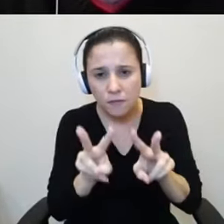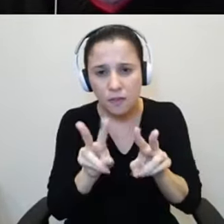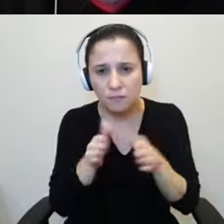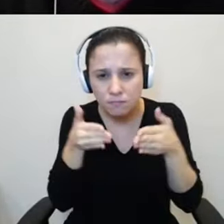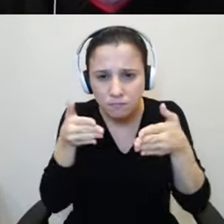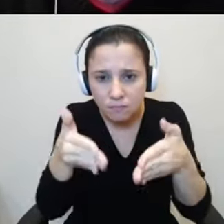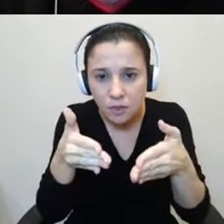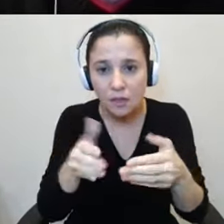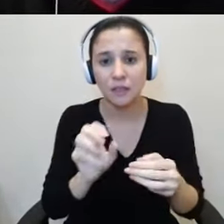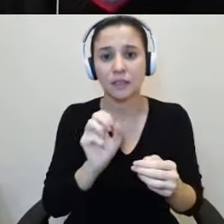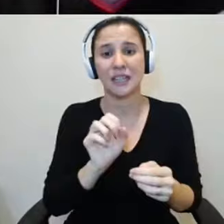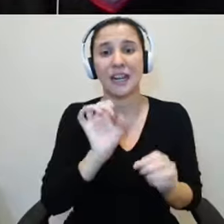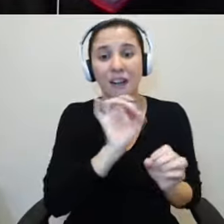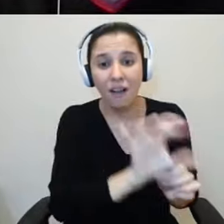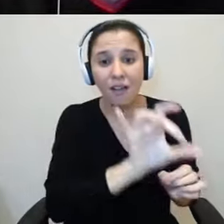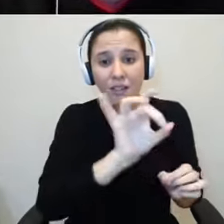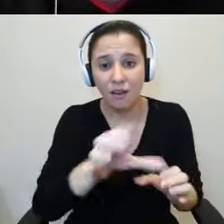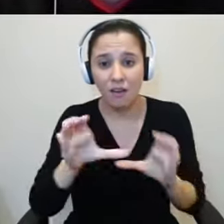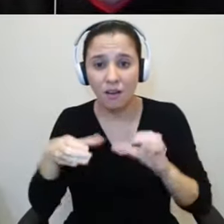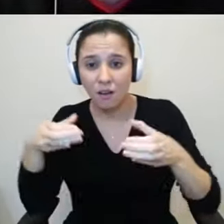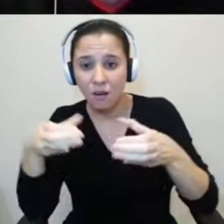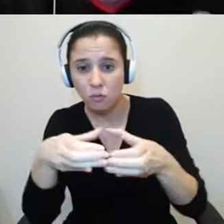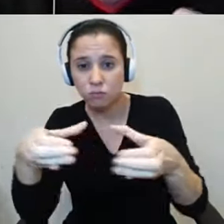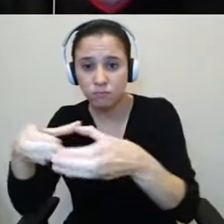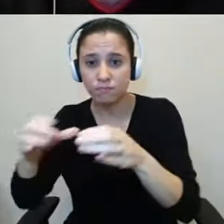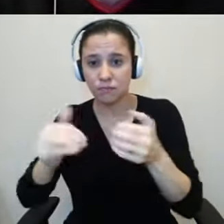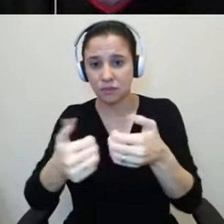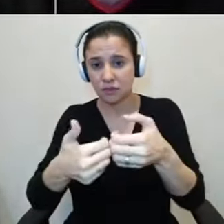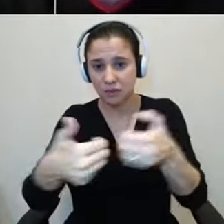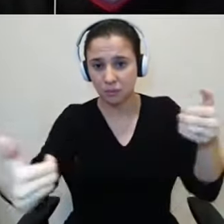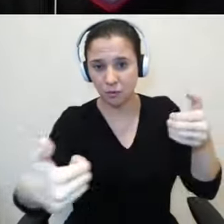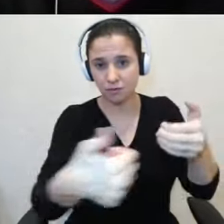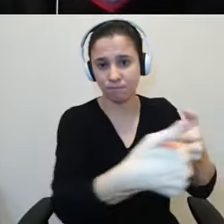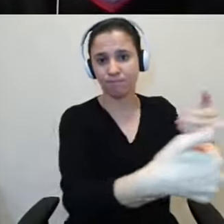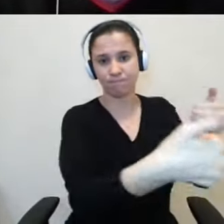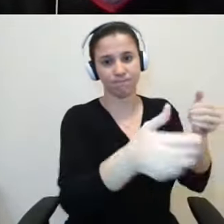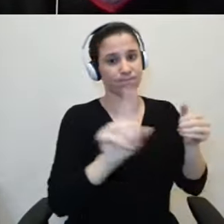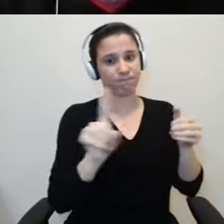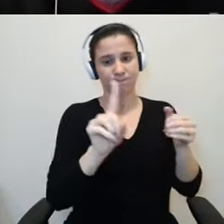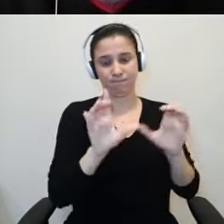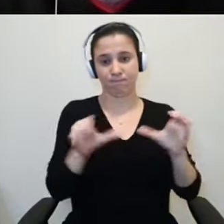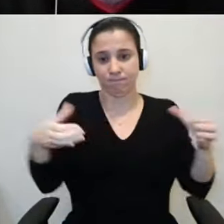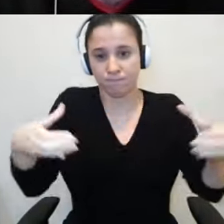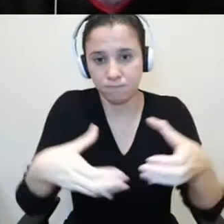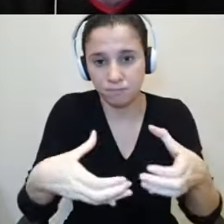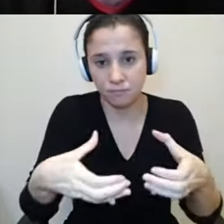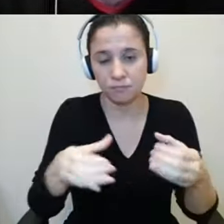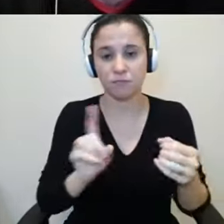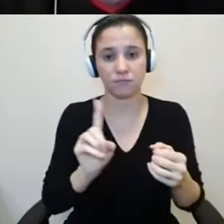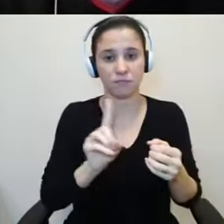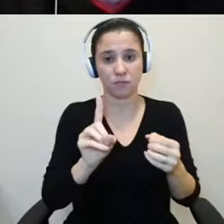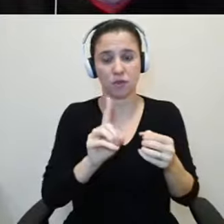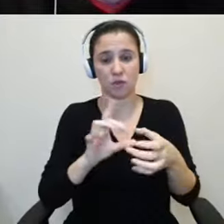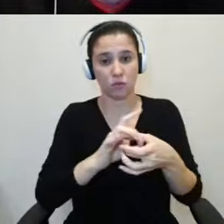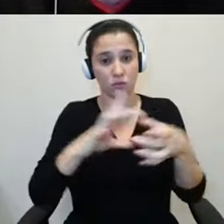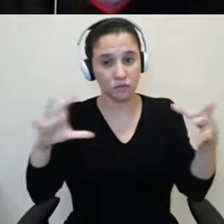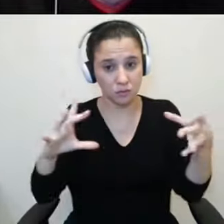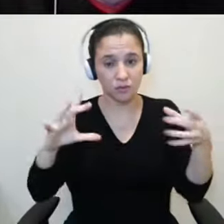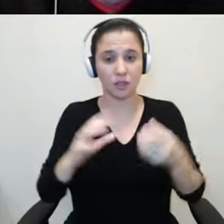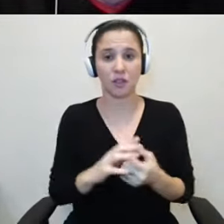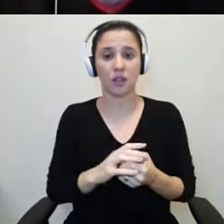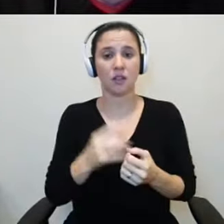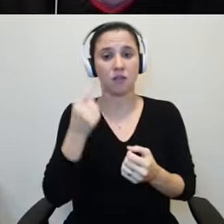às atividades ou não, sejam elas remotas ou presenciais. Então, isso foi um consenso que foi verificado nesses